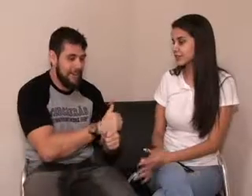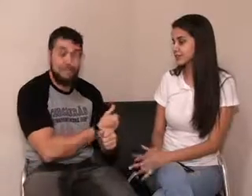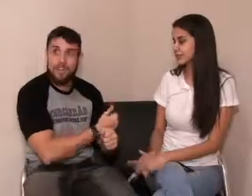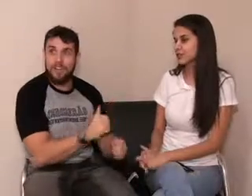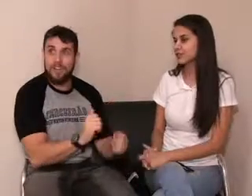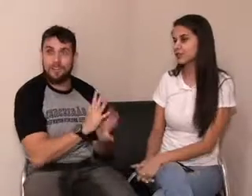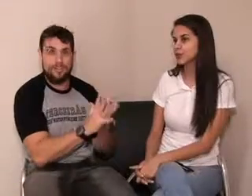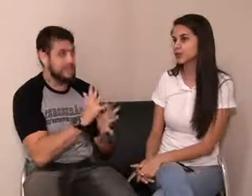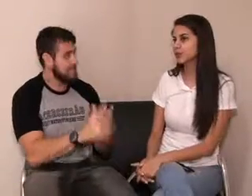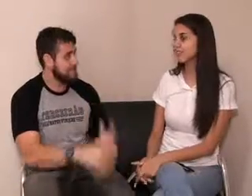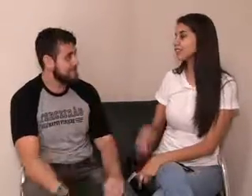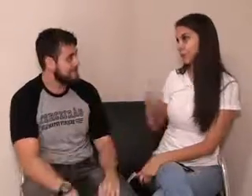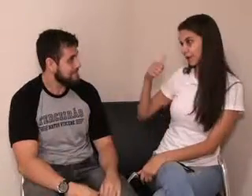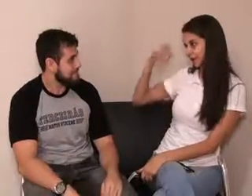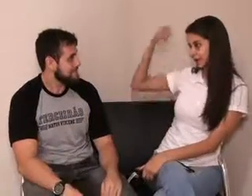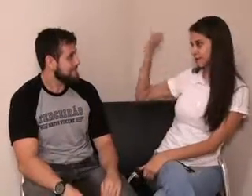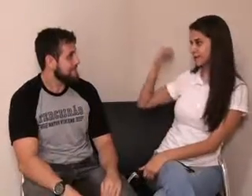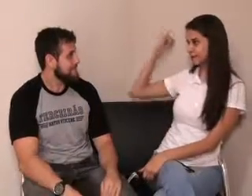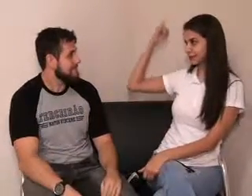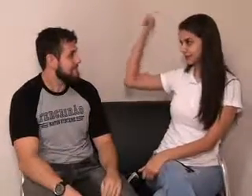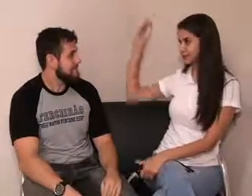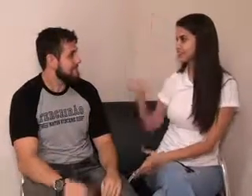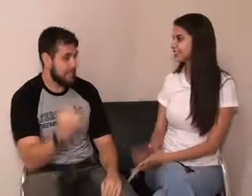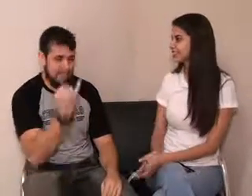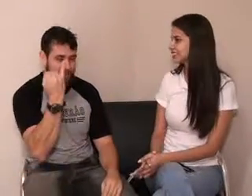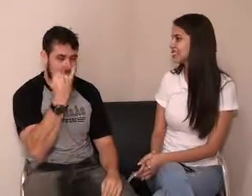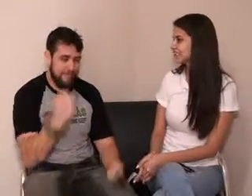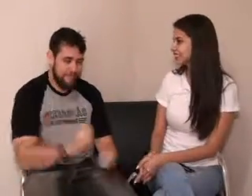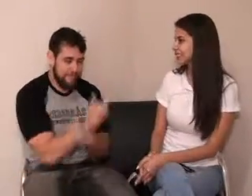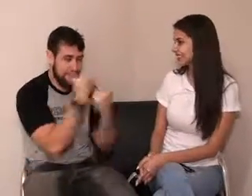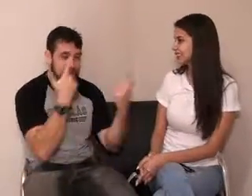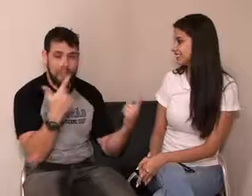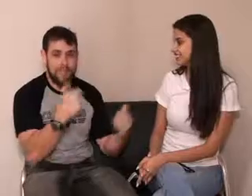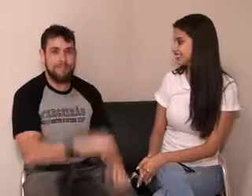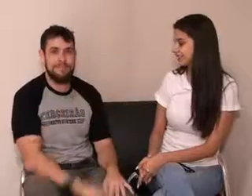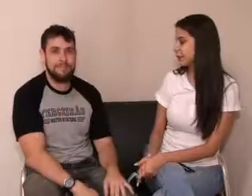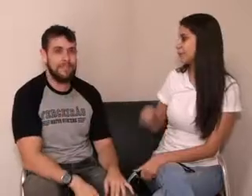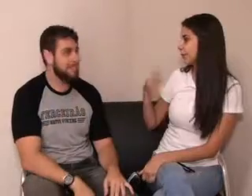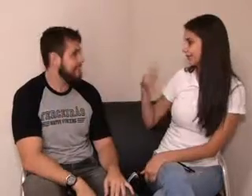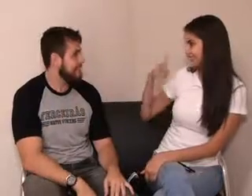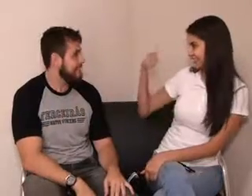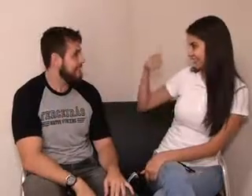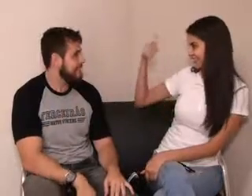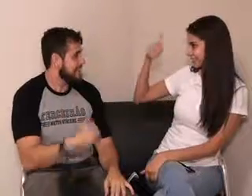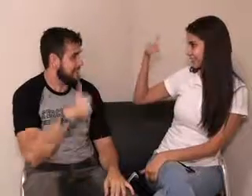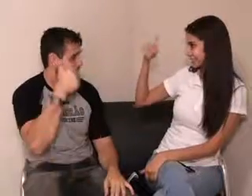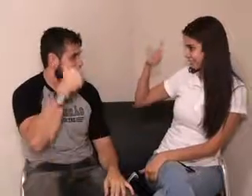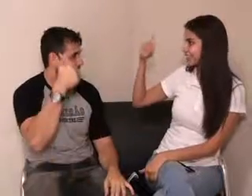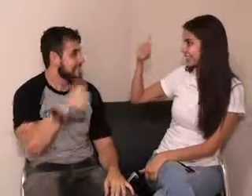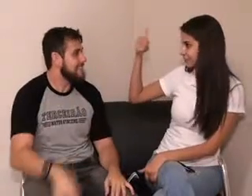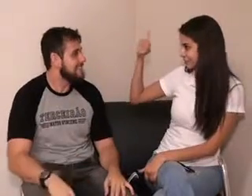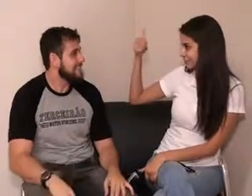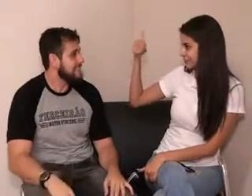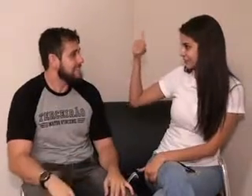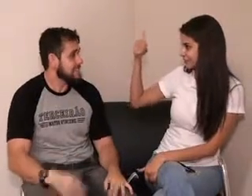ProLibras também, que é de suma importância nos dias de hoje. As escolas disponibilizam de materiais de apoio ao atendimento